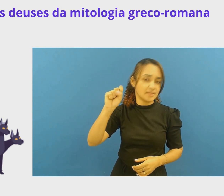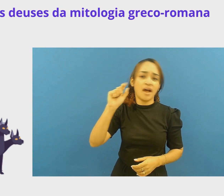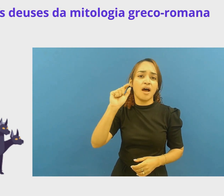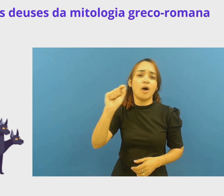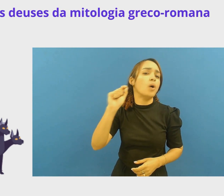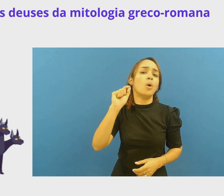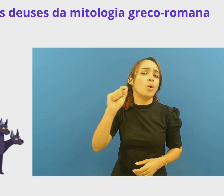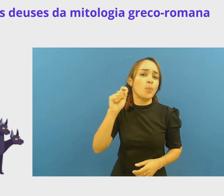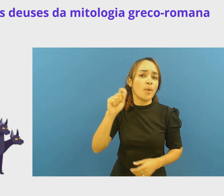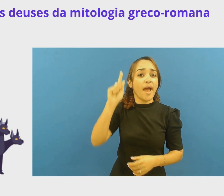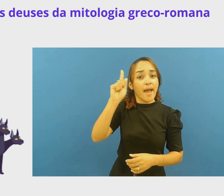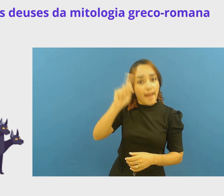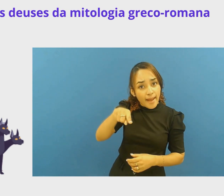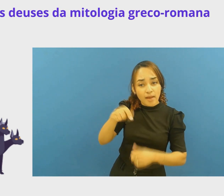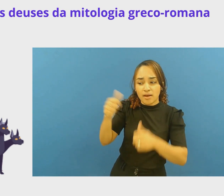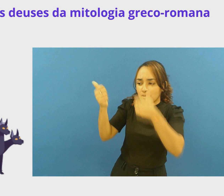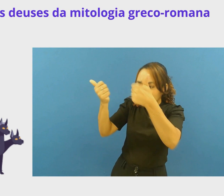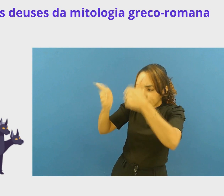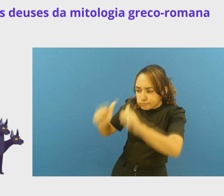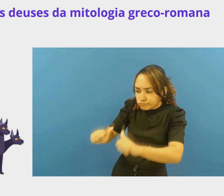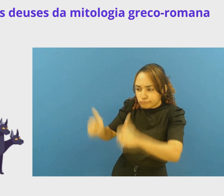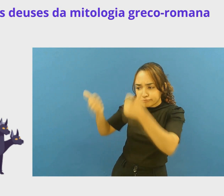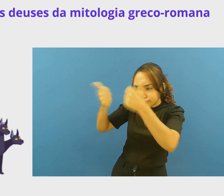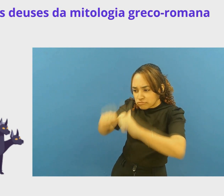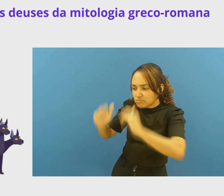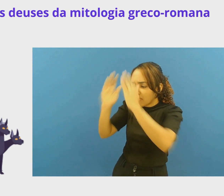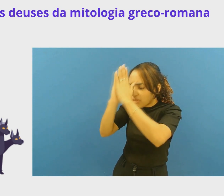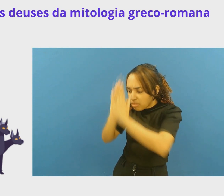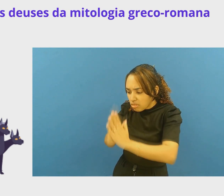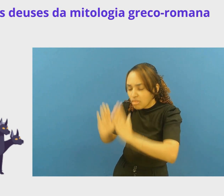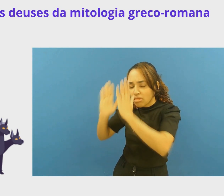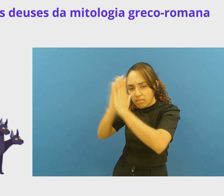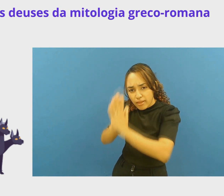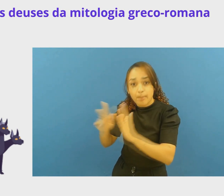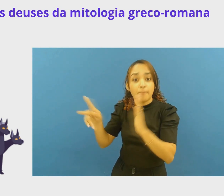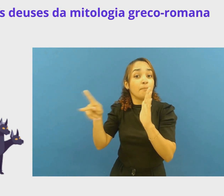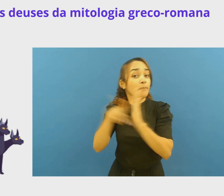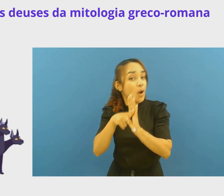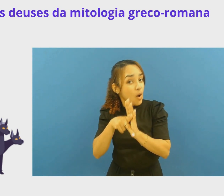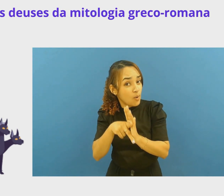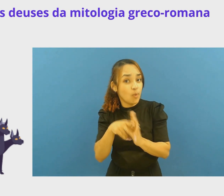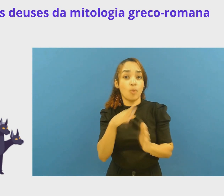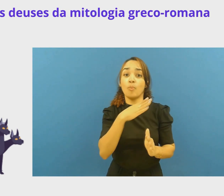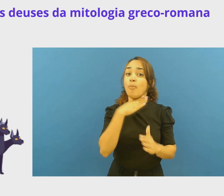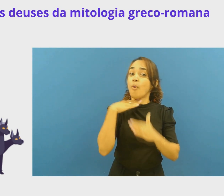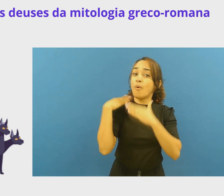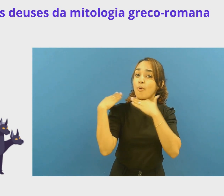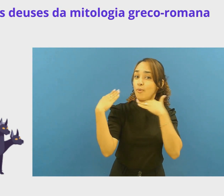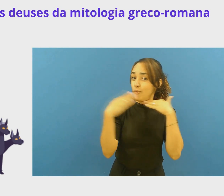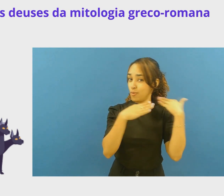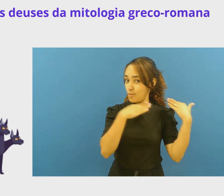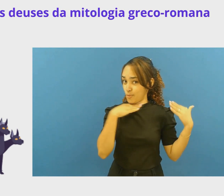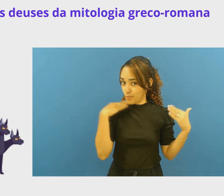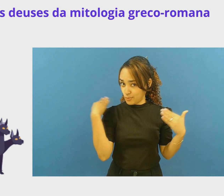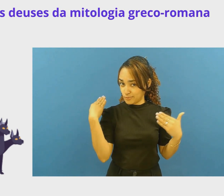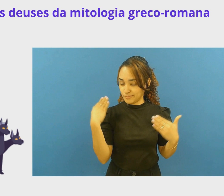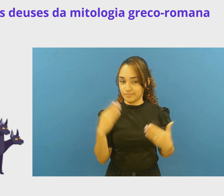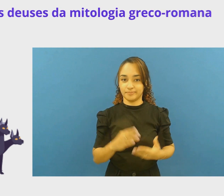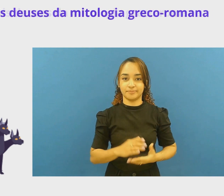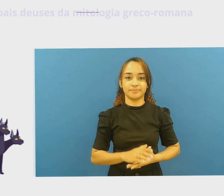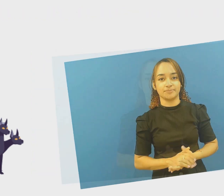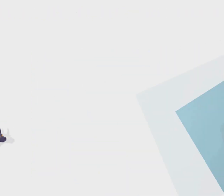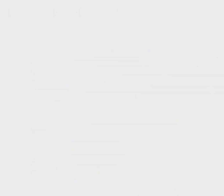O Hades, bom, o Hades é conhecido como o Deus dos mortos.